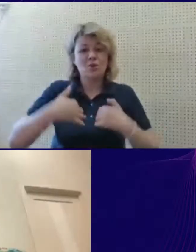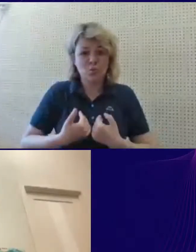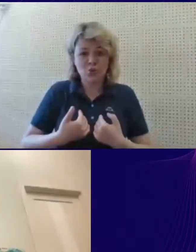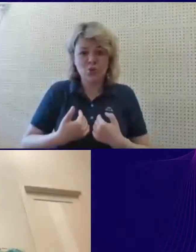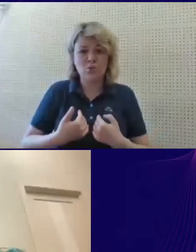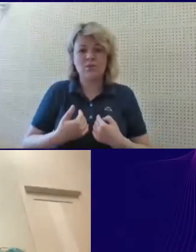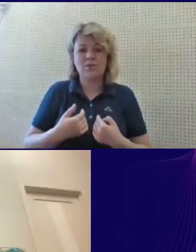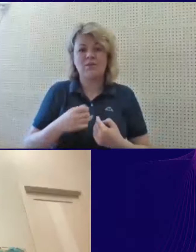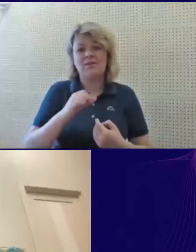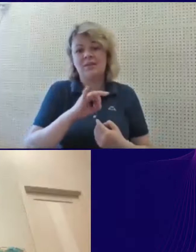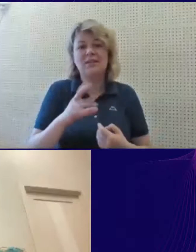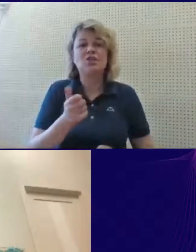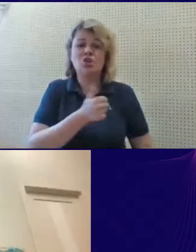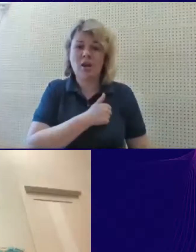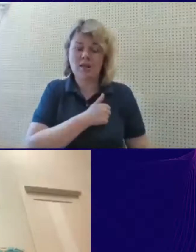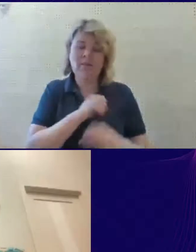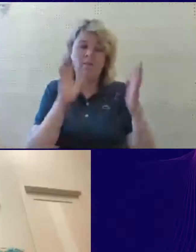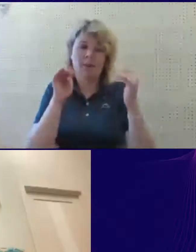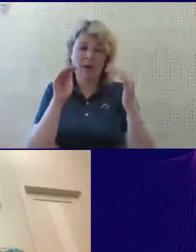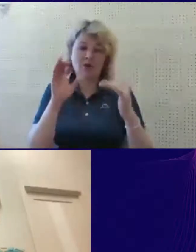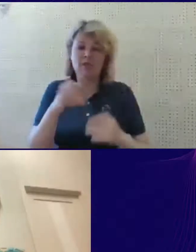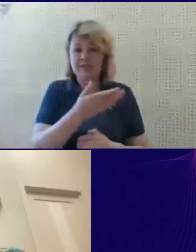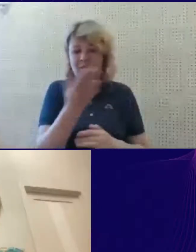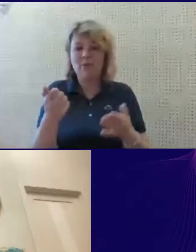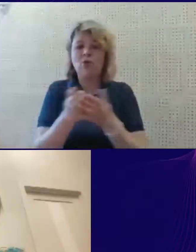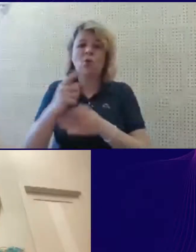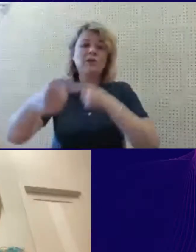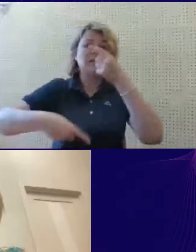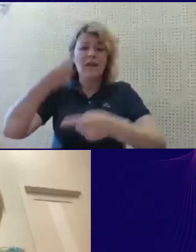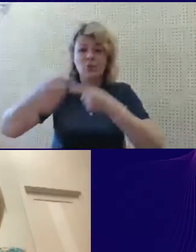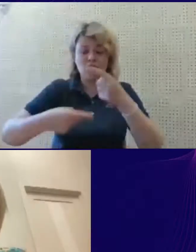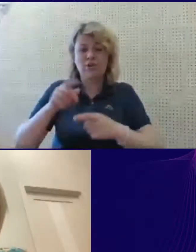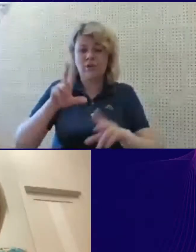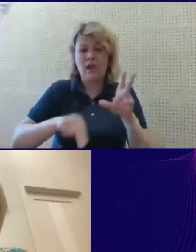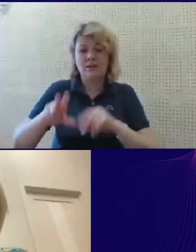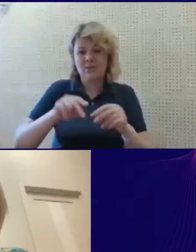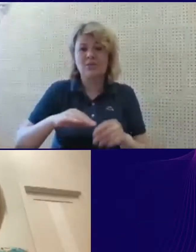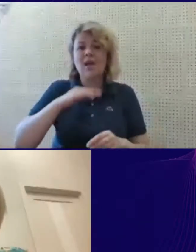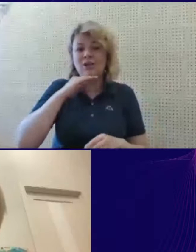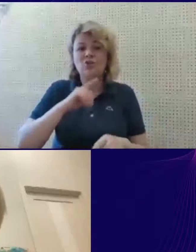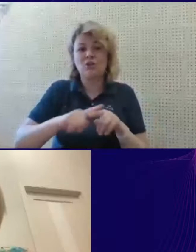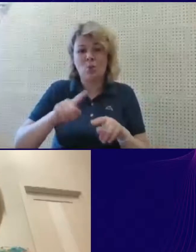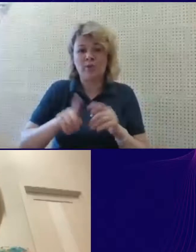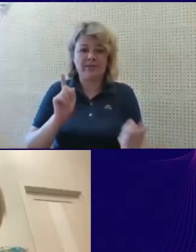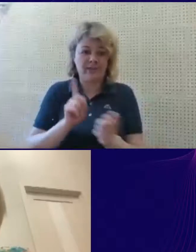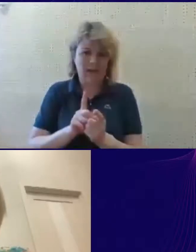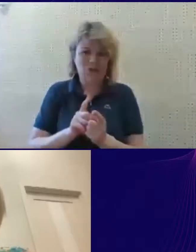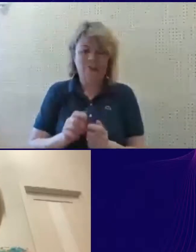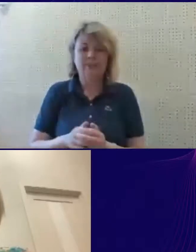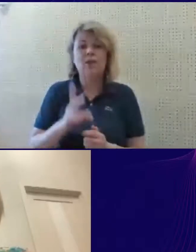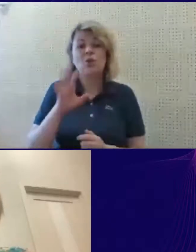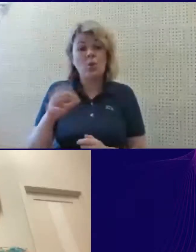и сожалением распрощаюсь с вами до следующих, надеюсь, достаточно скорых встреч.